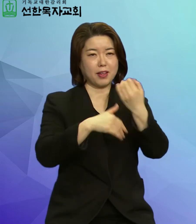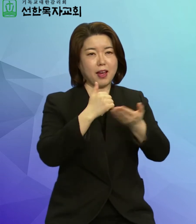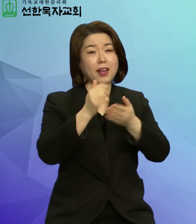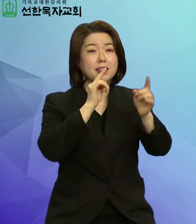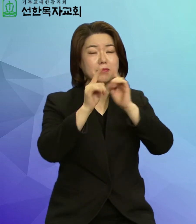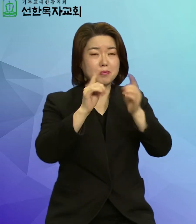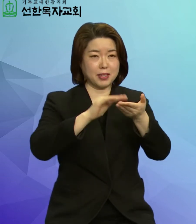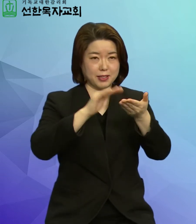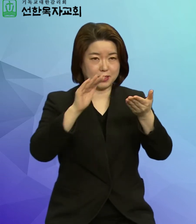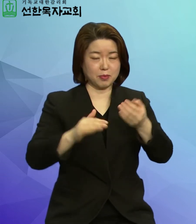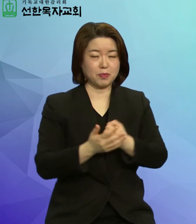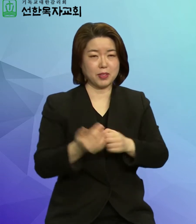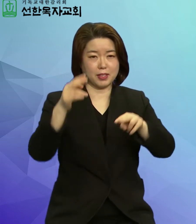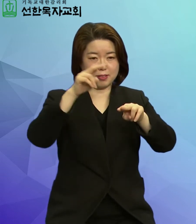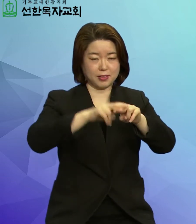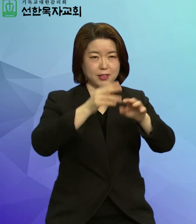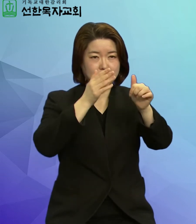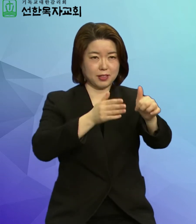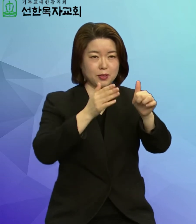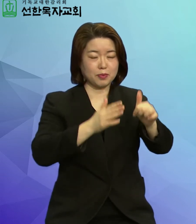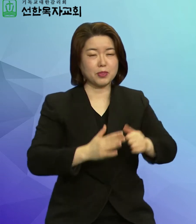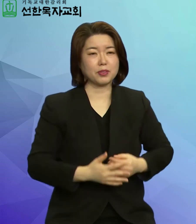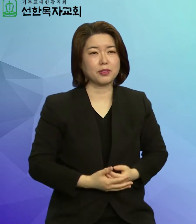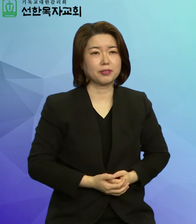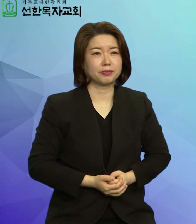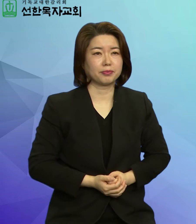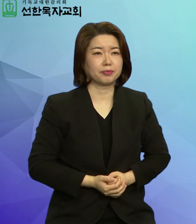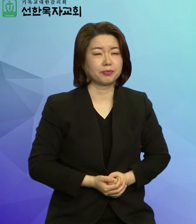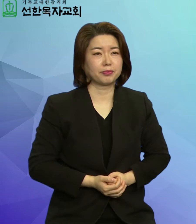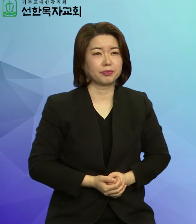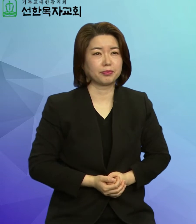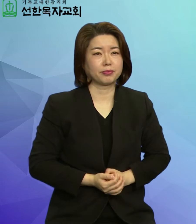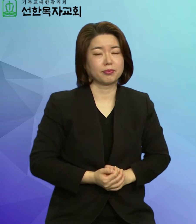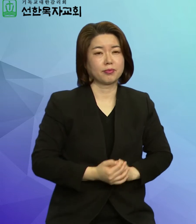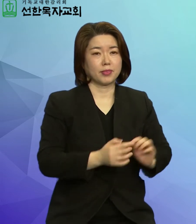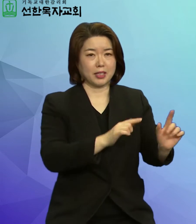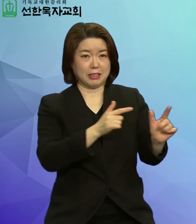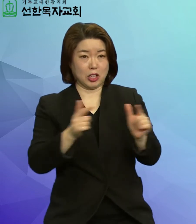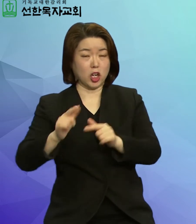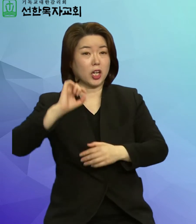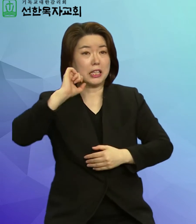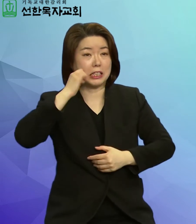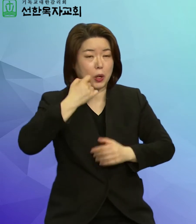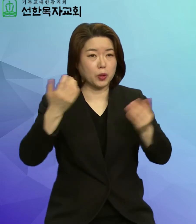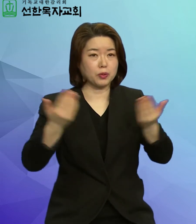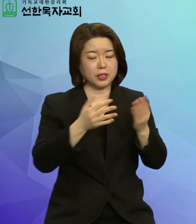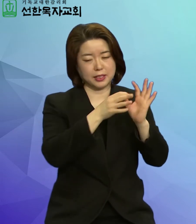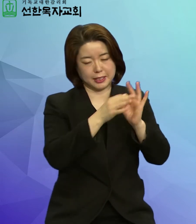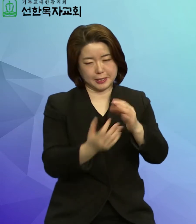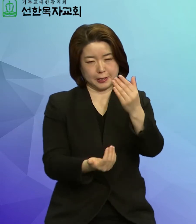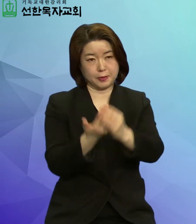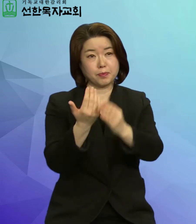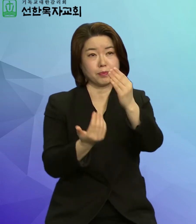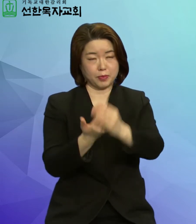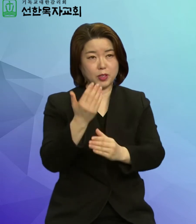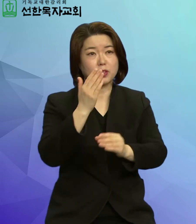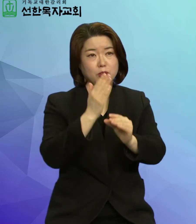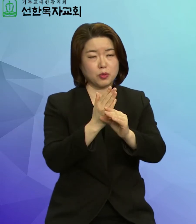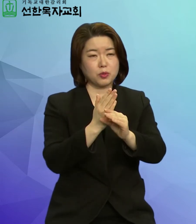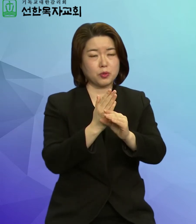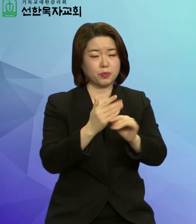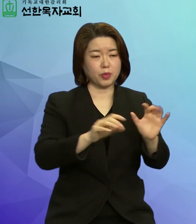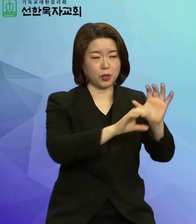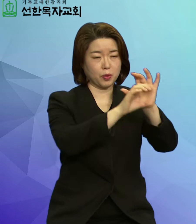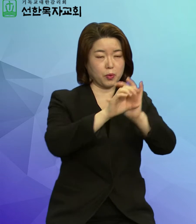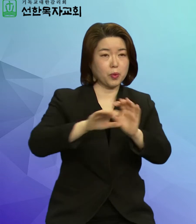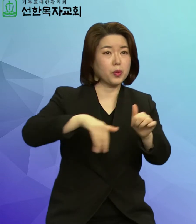아멘. 하나님의 말씀입니다. 자리에 앉으시겠습니다. 여러 가지 어려운 일들이 계속 많이 일어나고